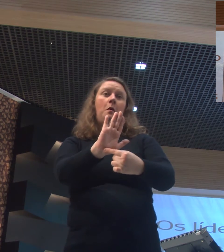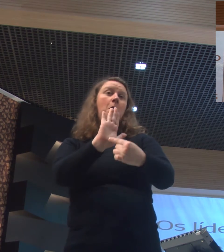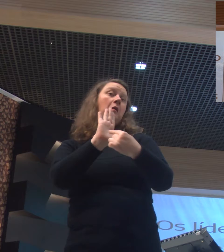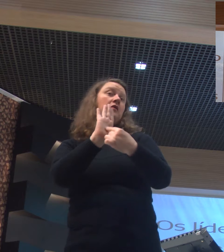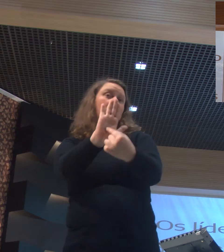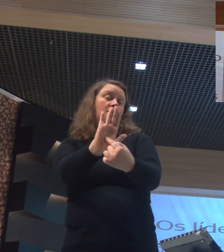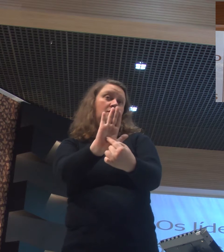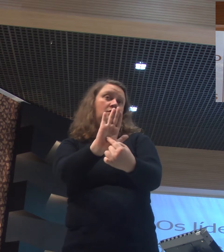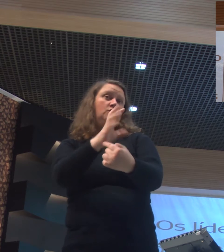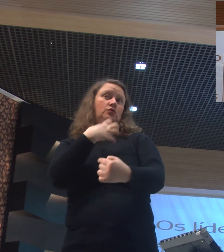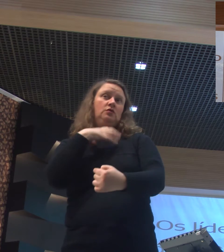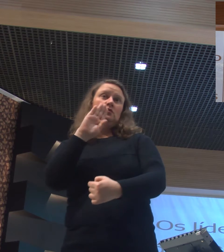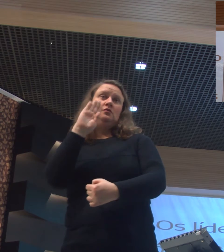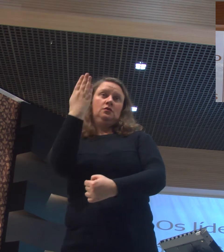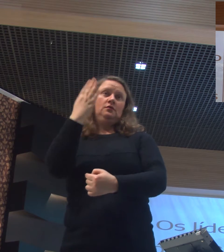piedoso.